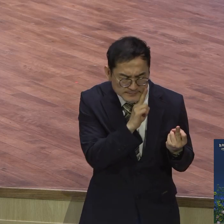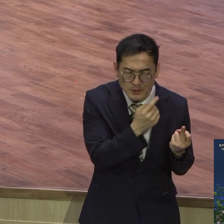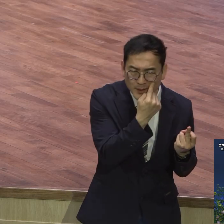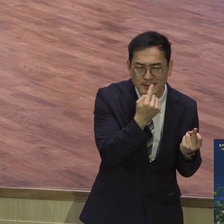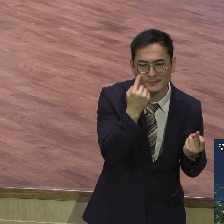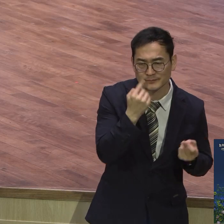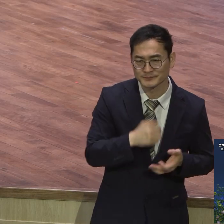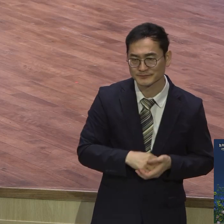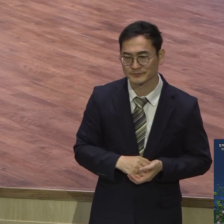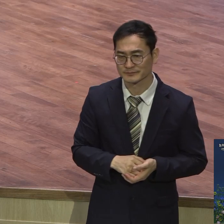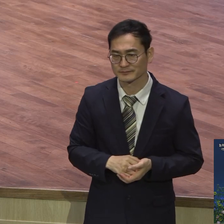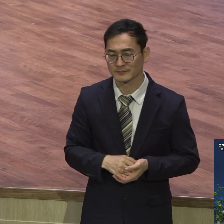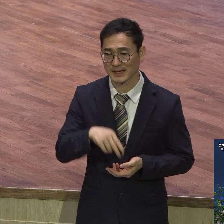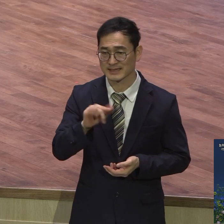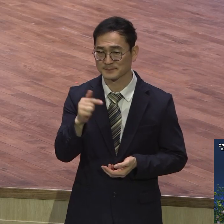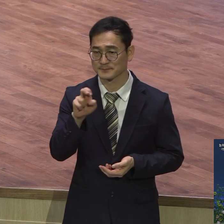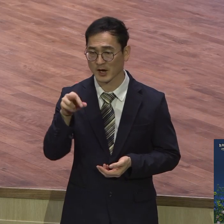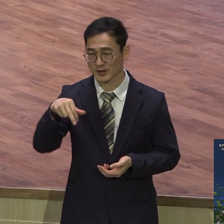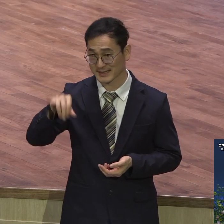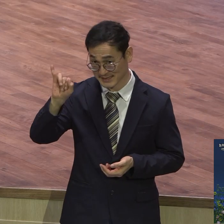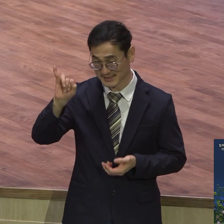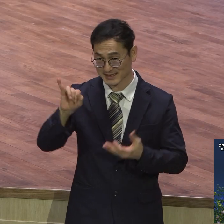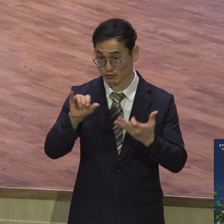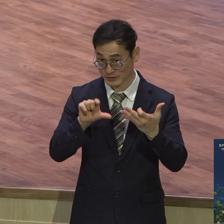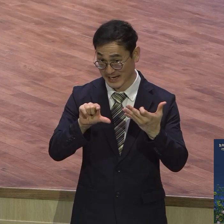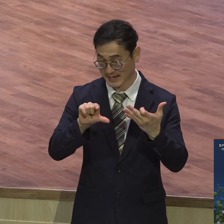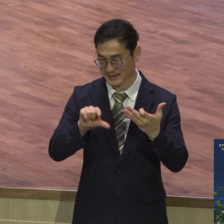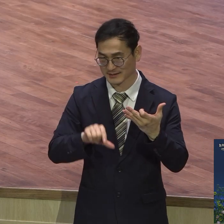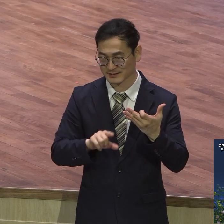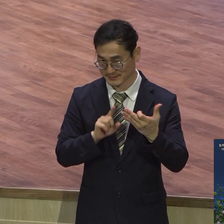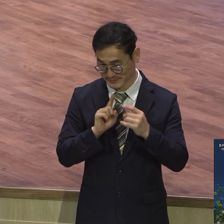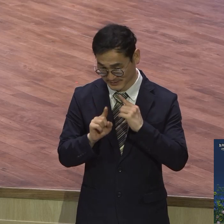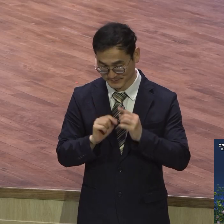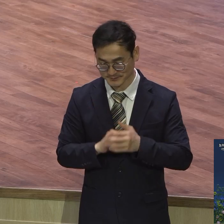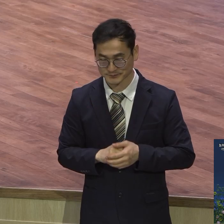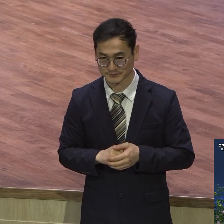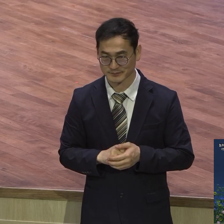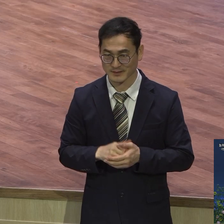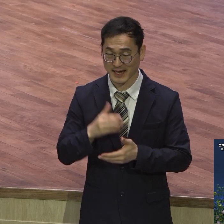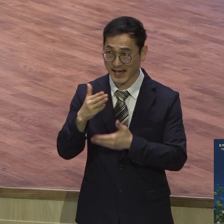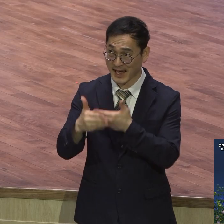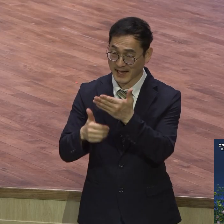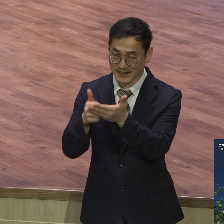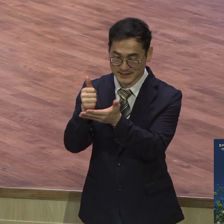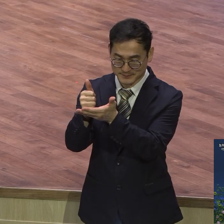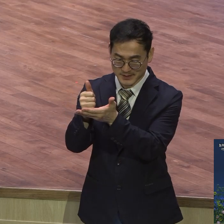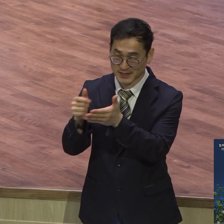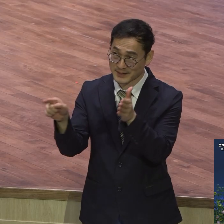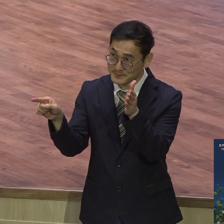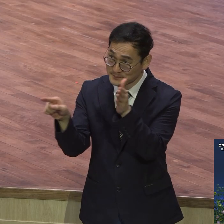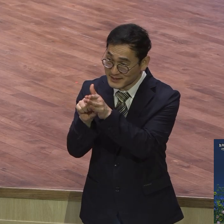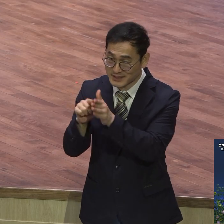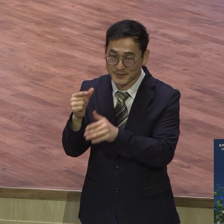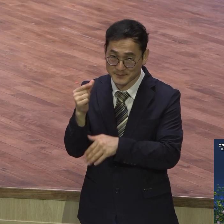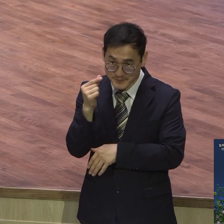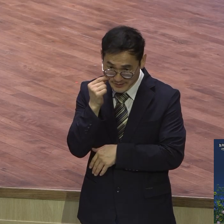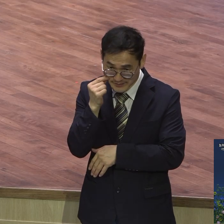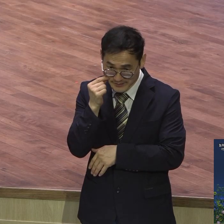신명기 1장 19절로 33절에 보면 하나님을 믿지 못해서